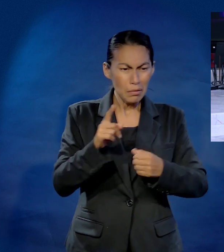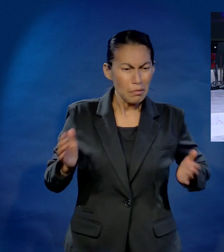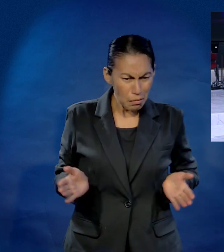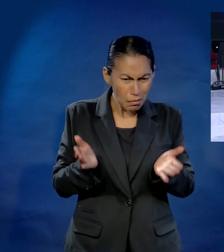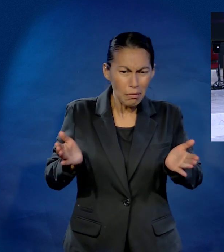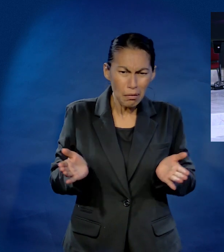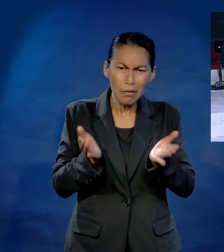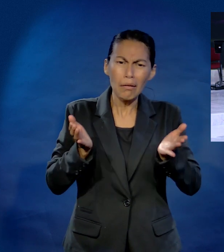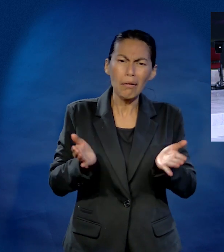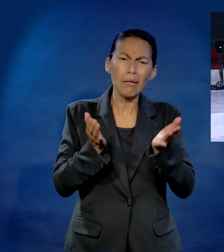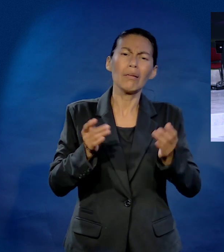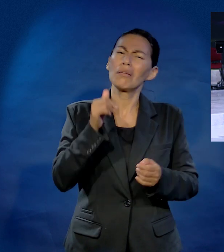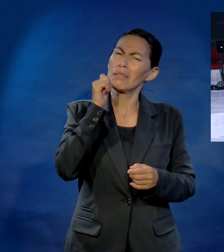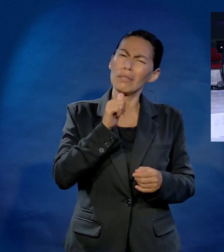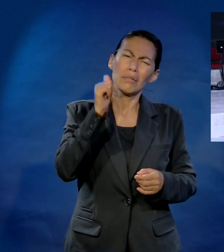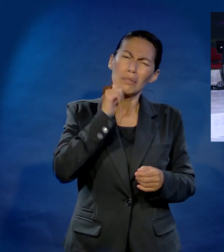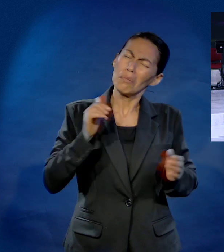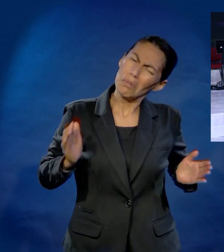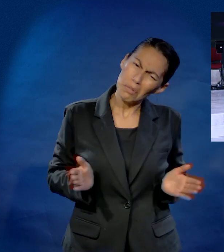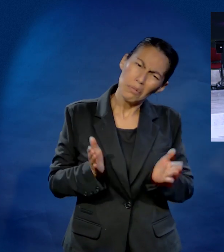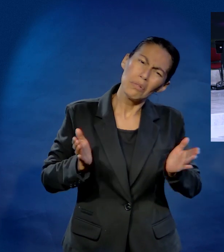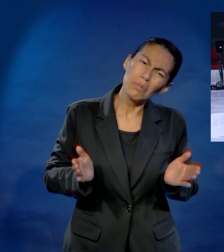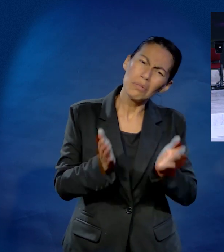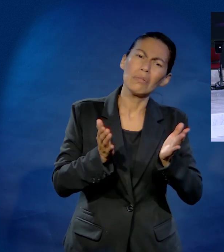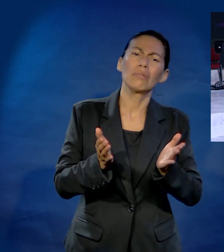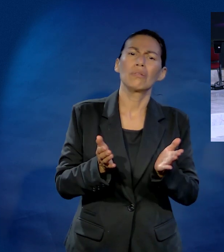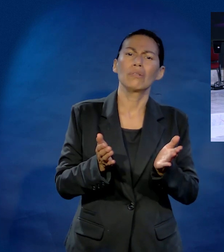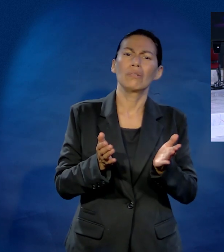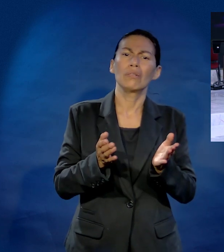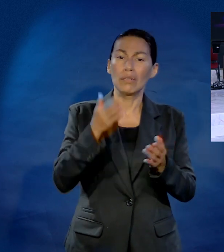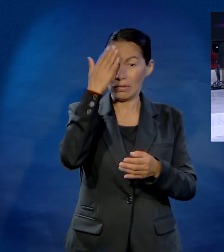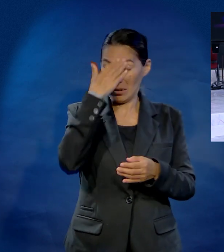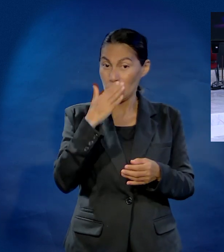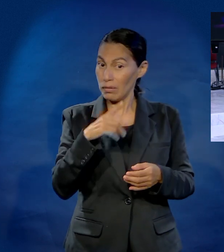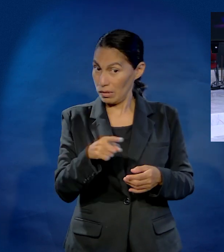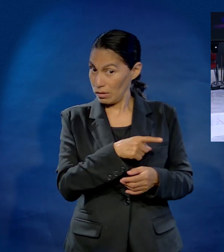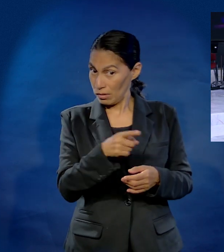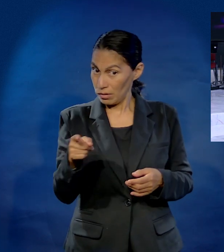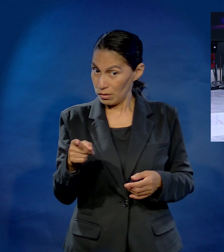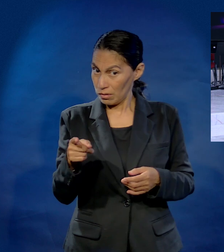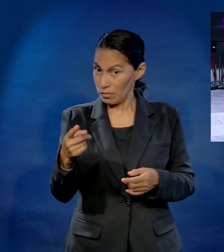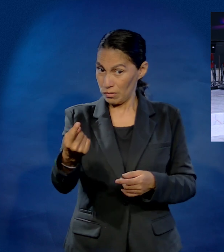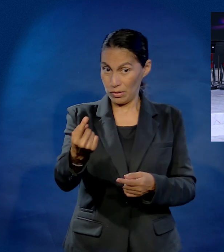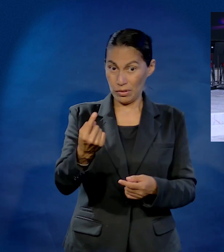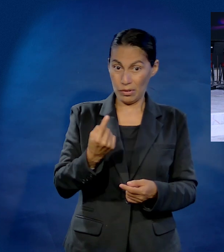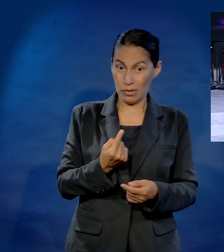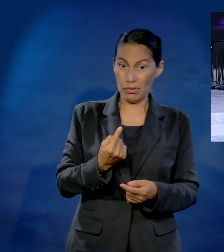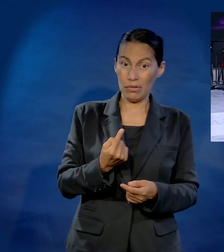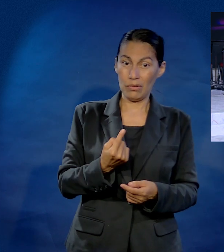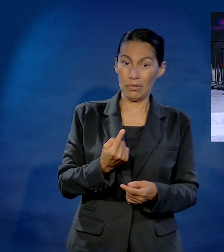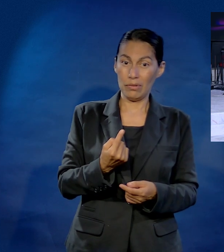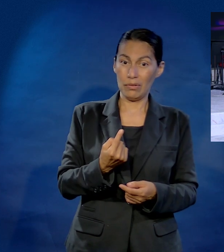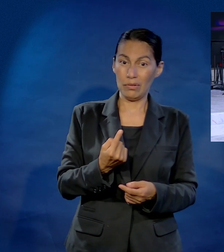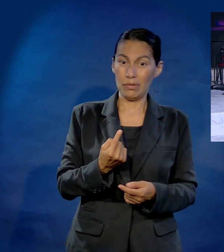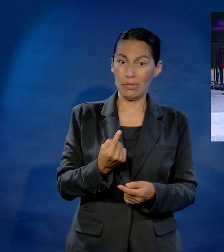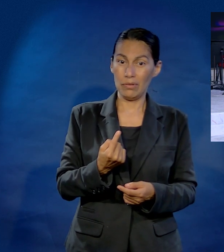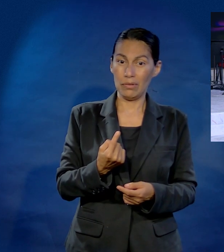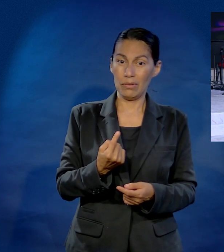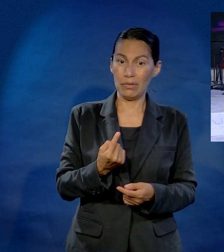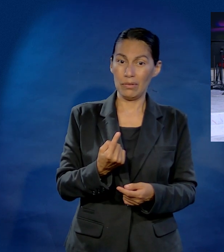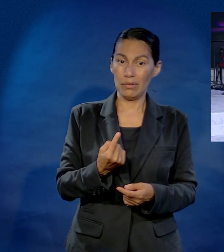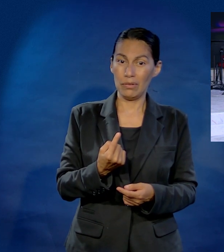de visitas a la gente que sufría. Muchos funerales fuimos y les decía a mis amigas, mamita, no esté